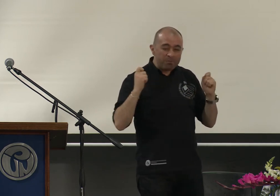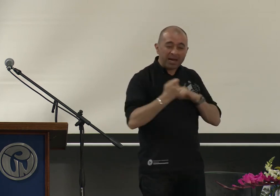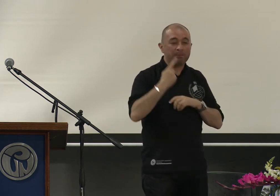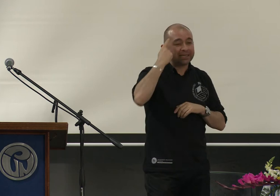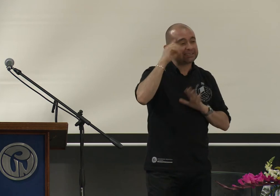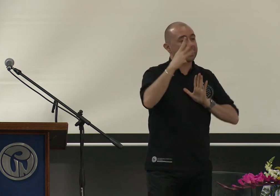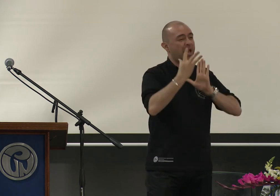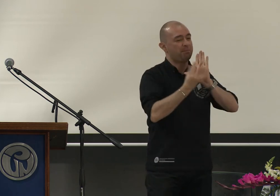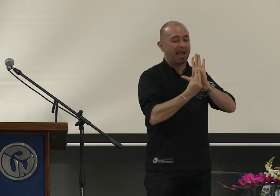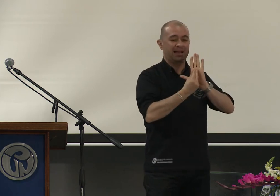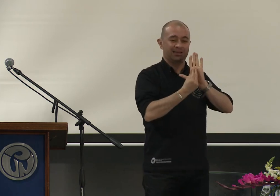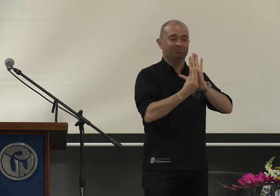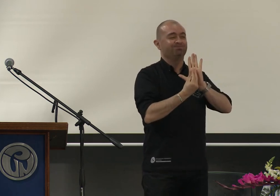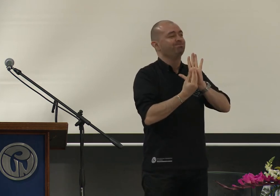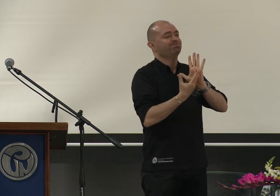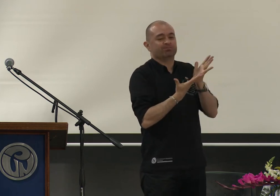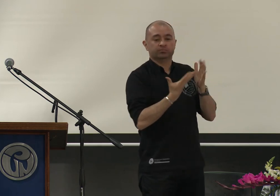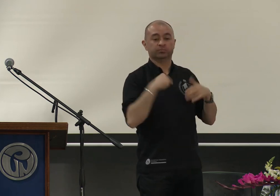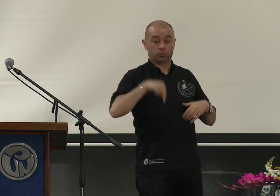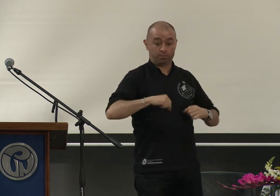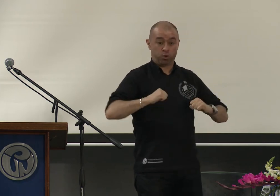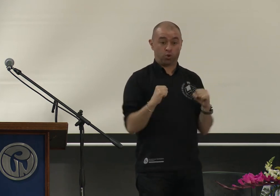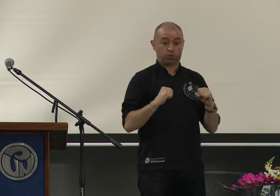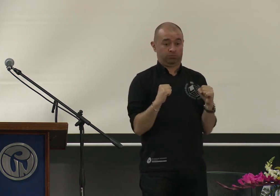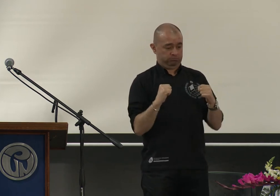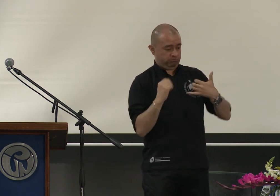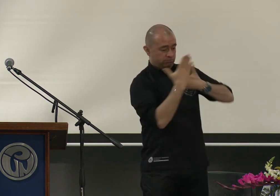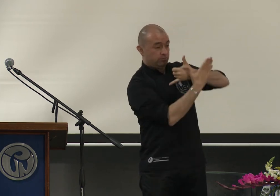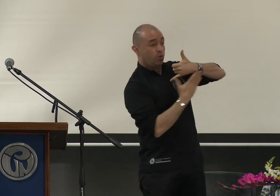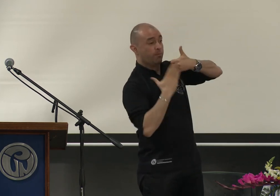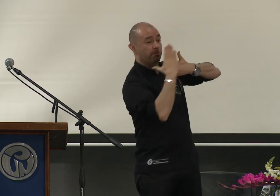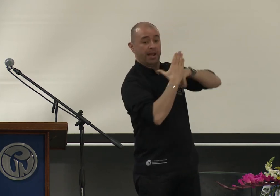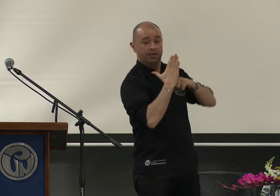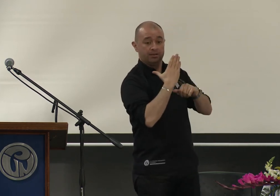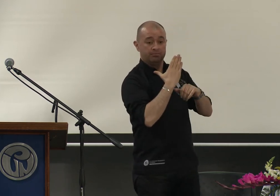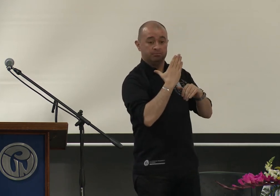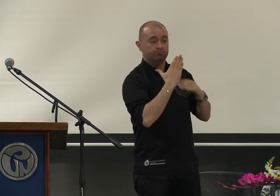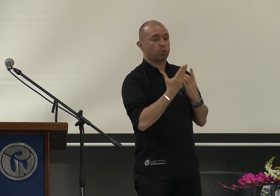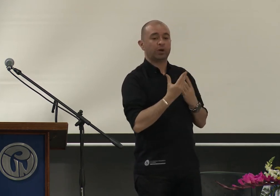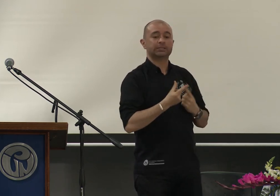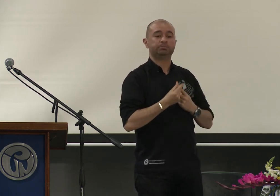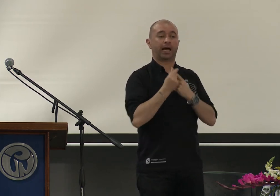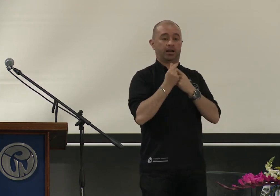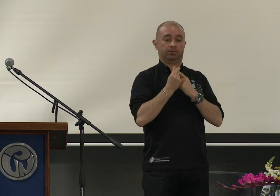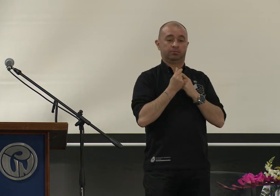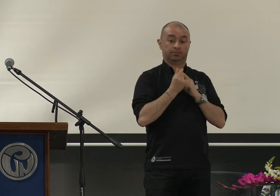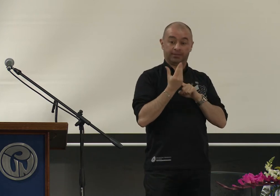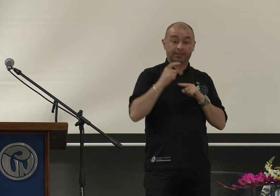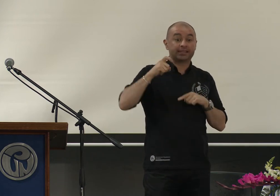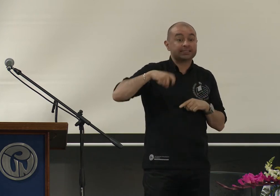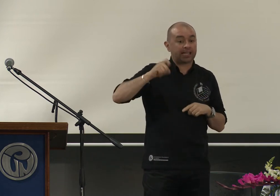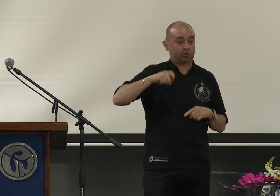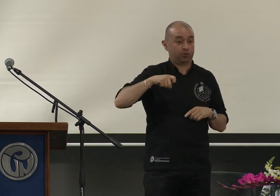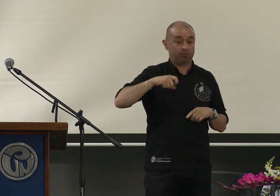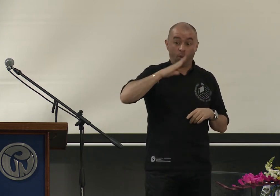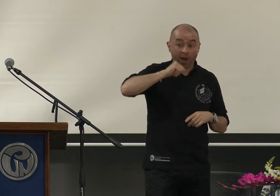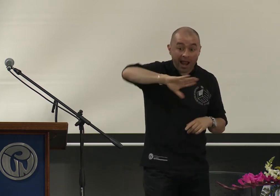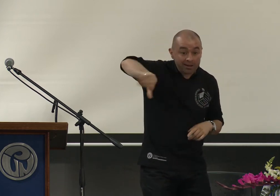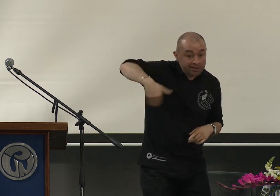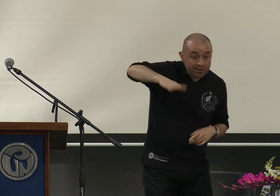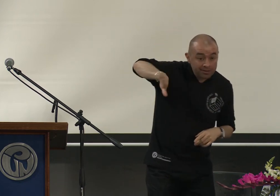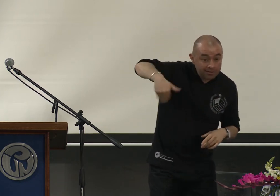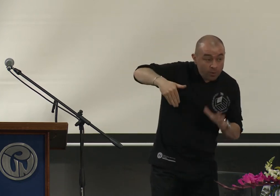educadores futuros de la licenciatura puedan seguir cambiando puedan seguir impactando al territorio